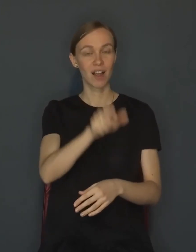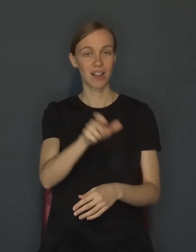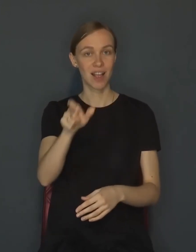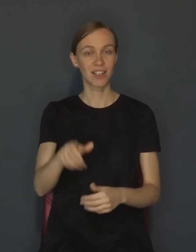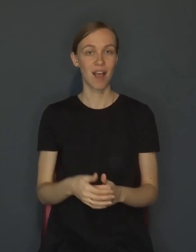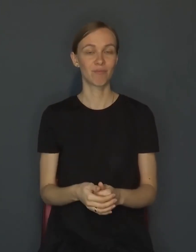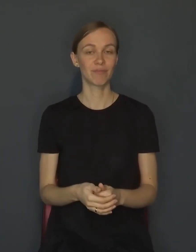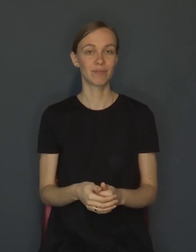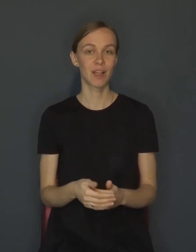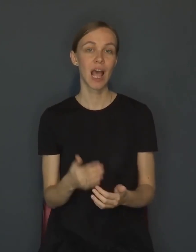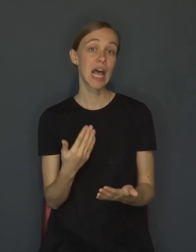здався новим власникам